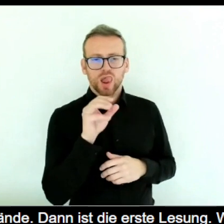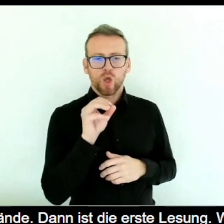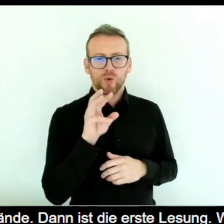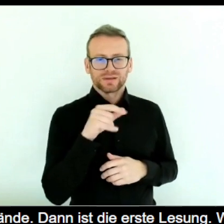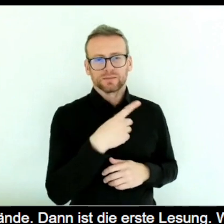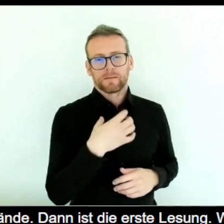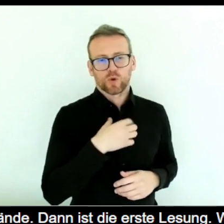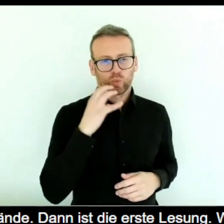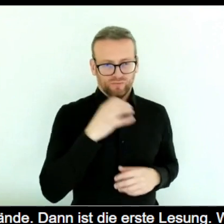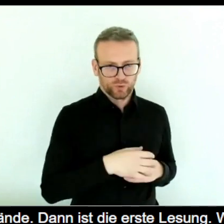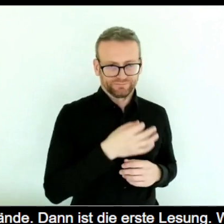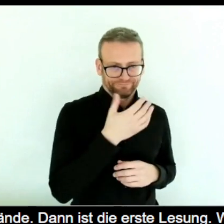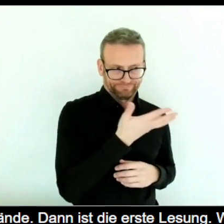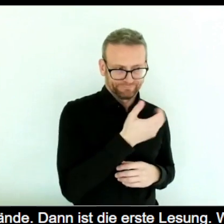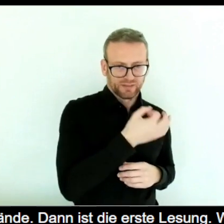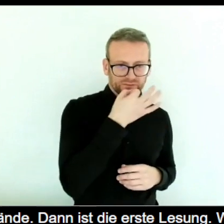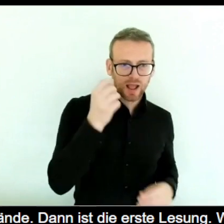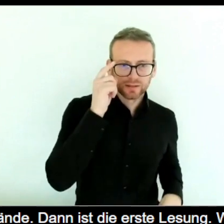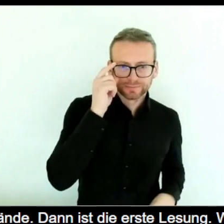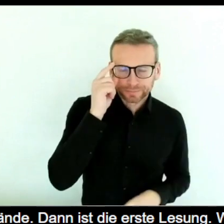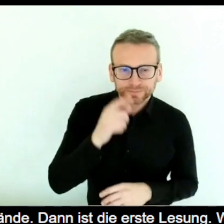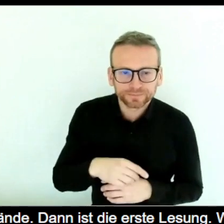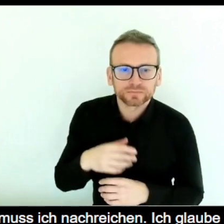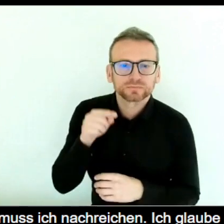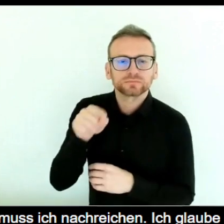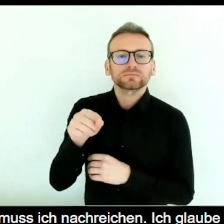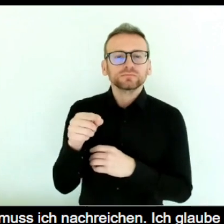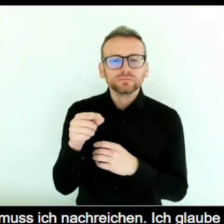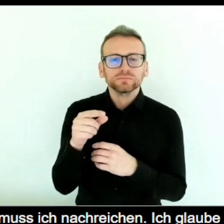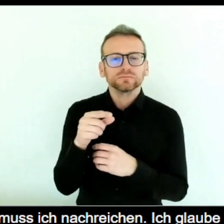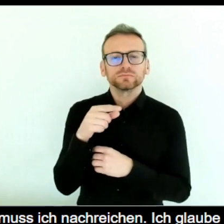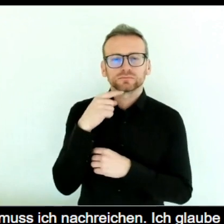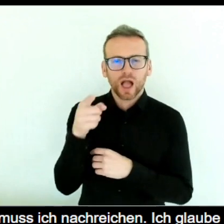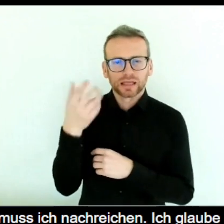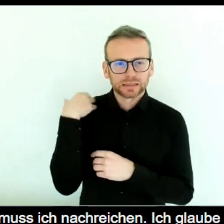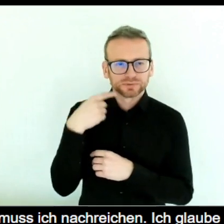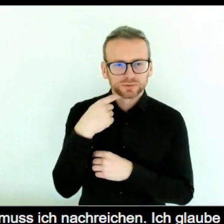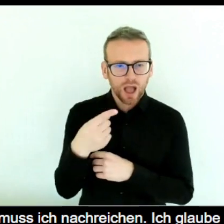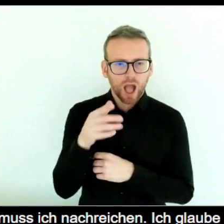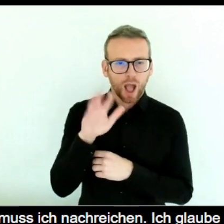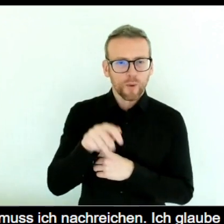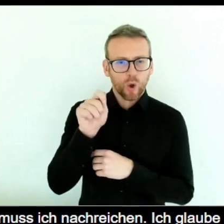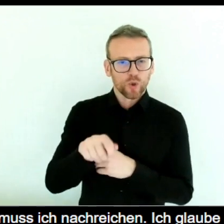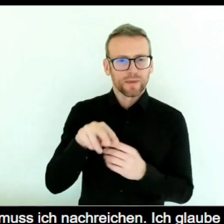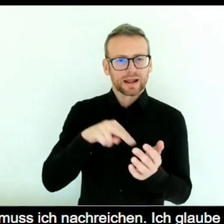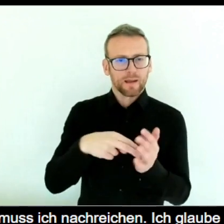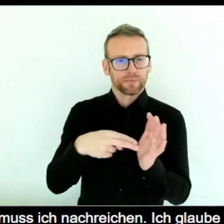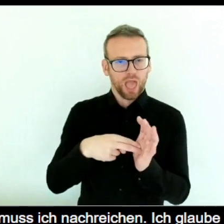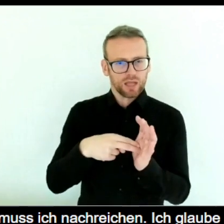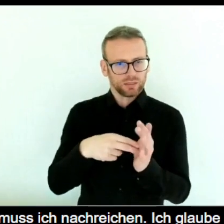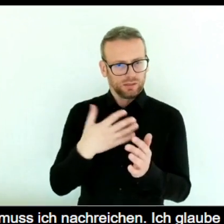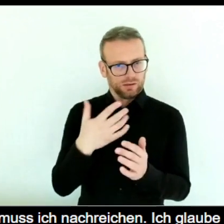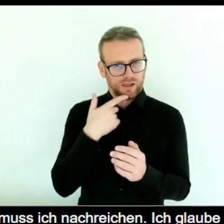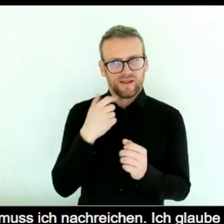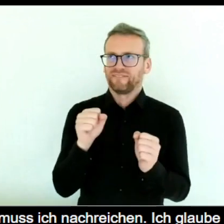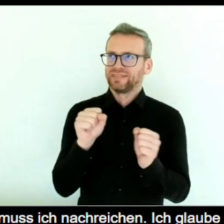-Ticket kosten lassen will und wie viel da auch der Anteil des Bundes ist? Wenn ich den Ministerpräsidenten richtig verstanden habe, ist es ja auch ein deutschlandweit